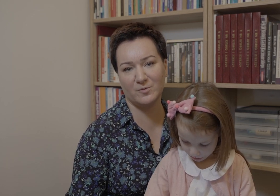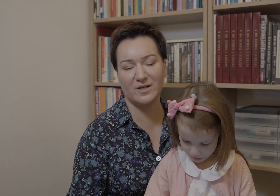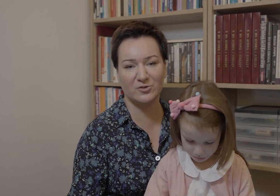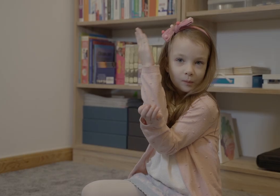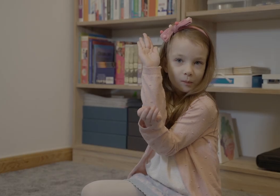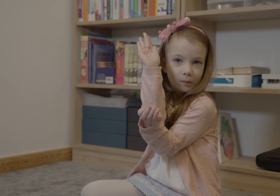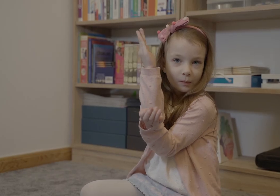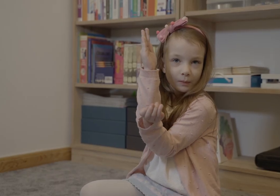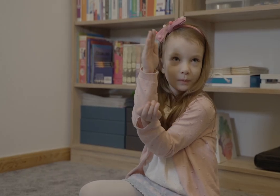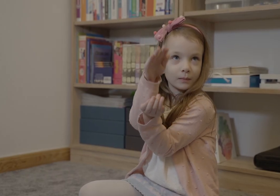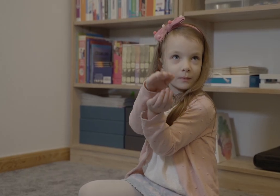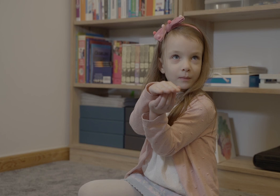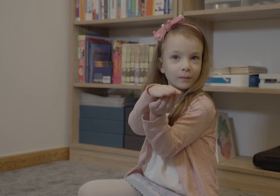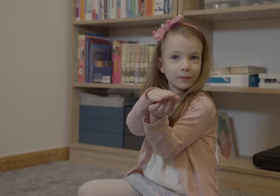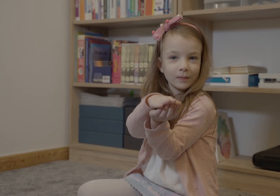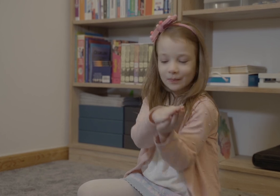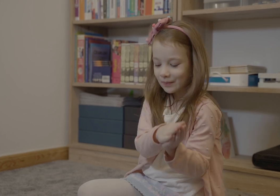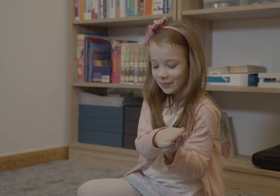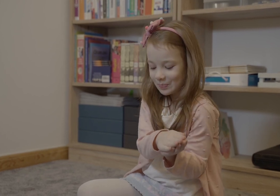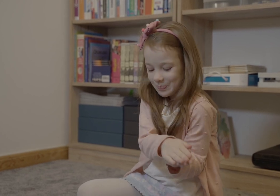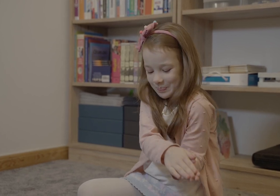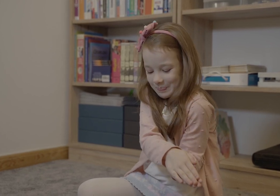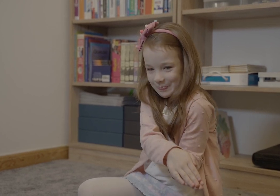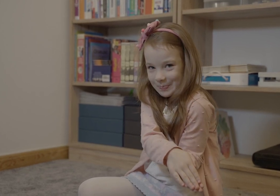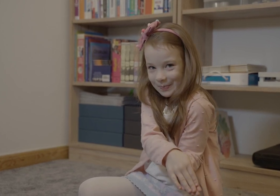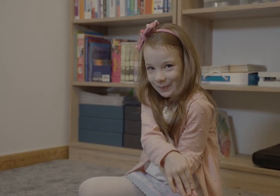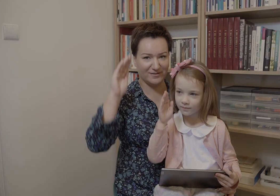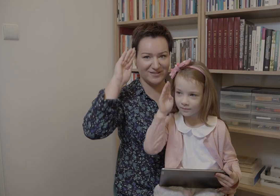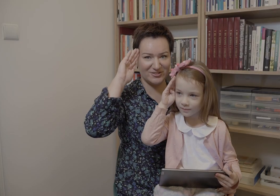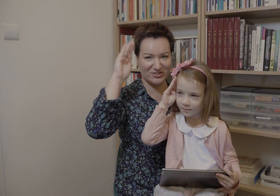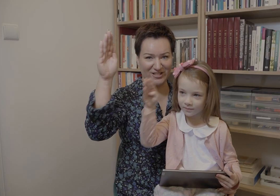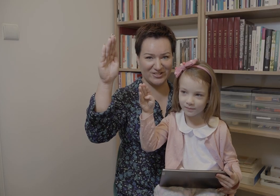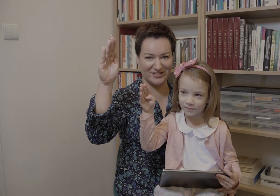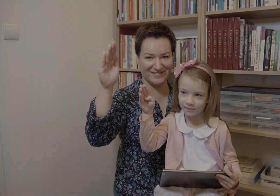pomaga to później w dalszej edukacji już szkolnej. Cześć!